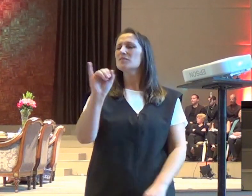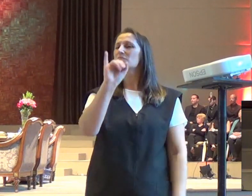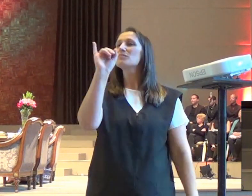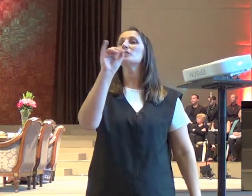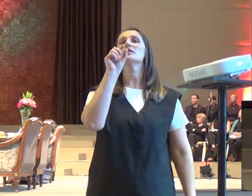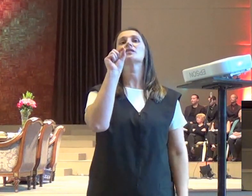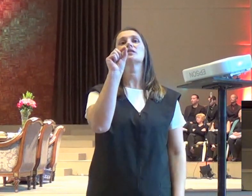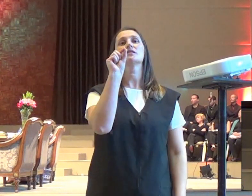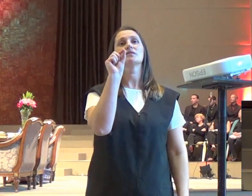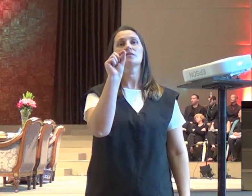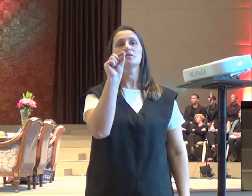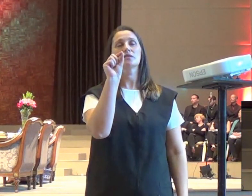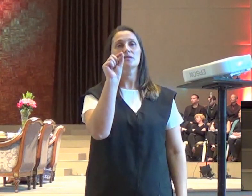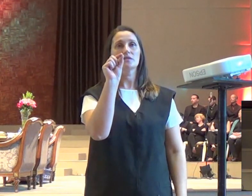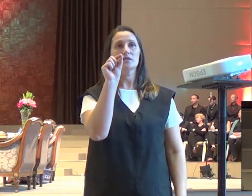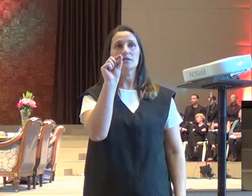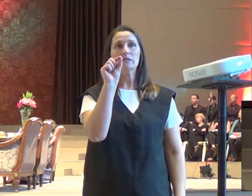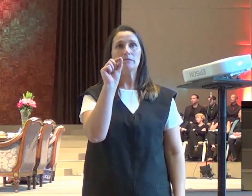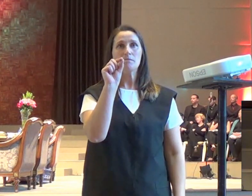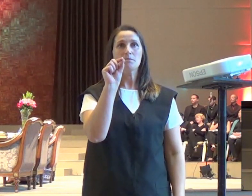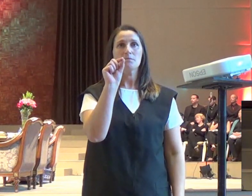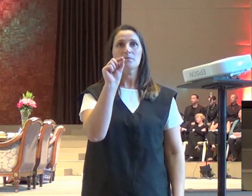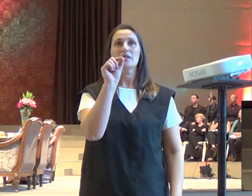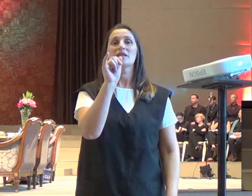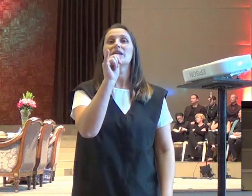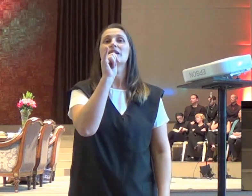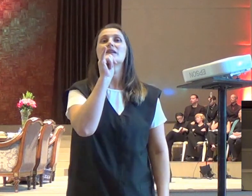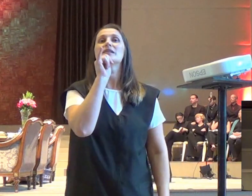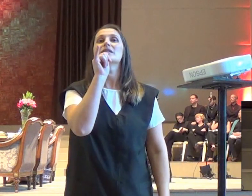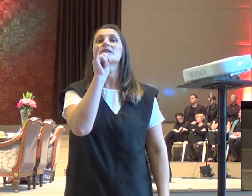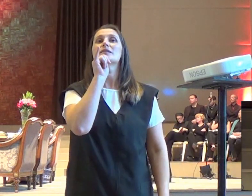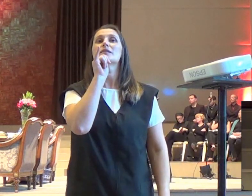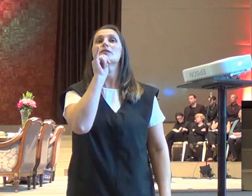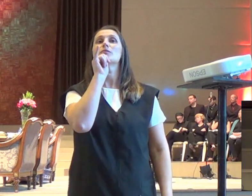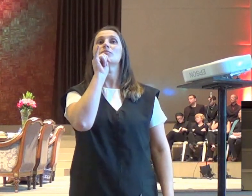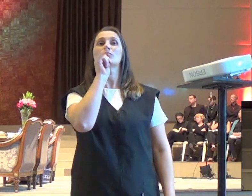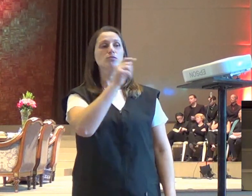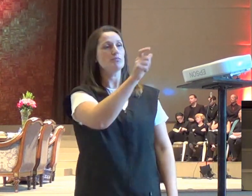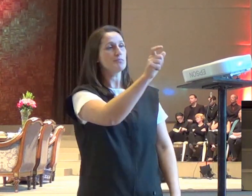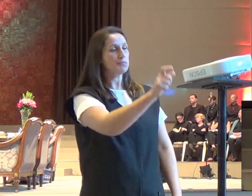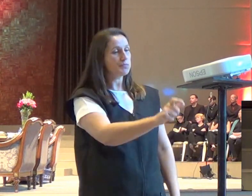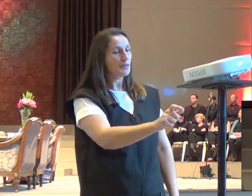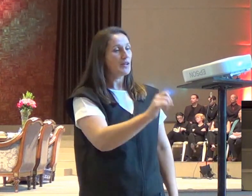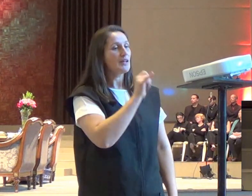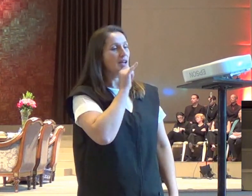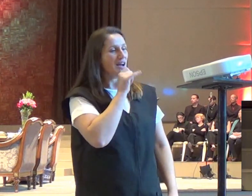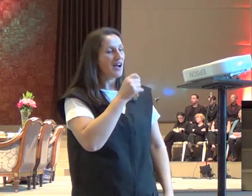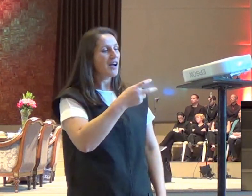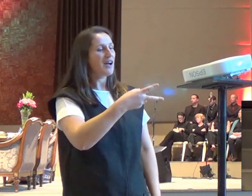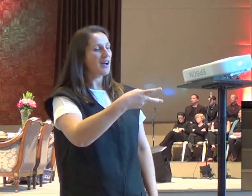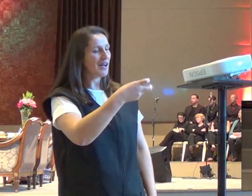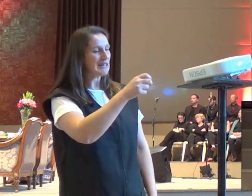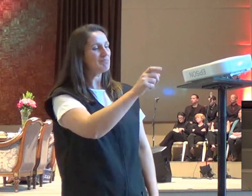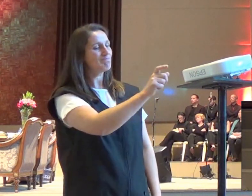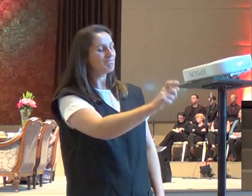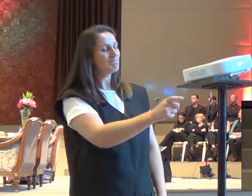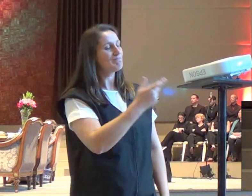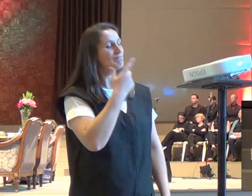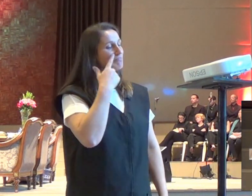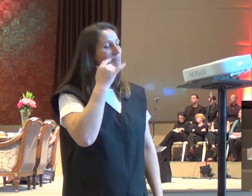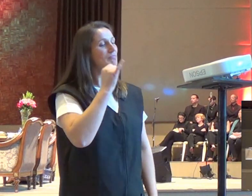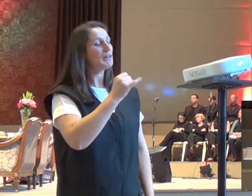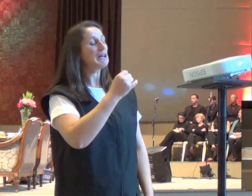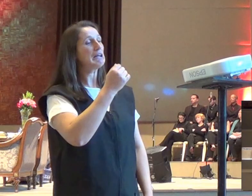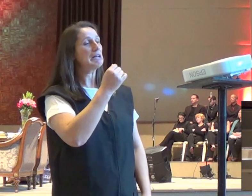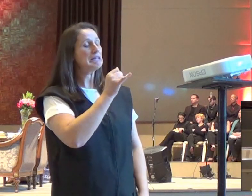você pode deixar, é um modelo de vida que fique gravado no coração, dos seus filhos e dos